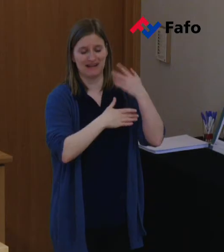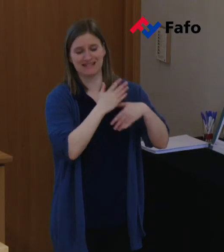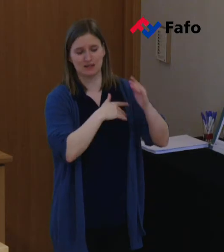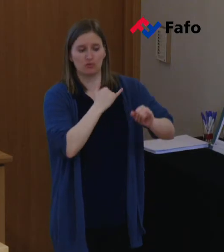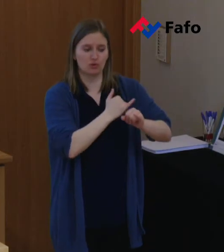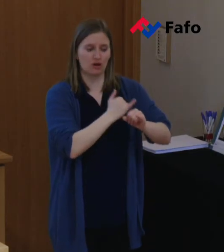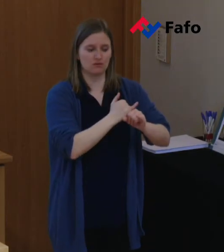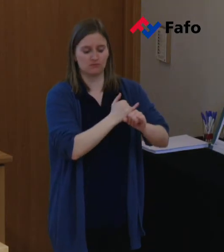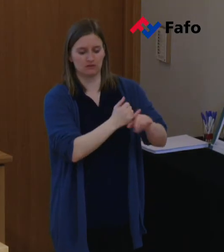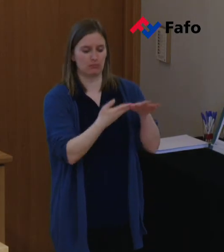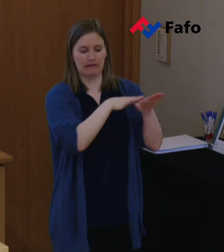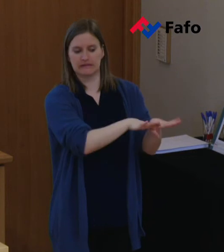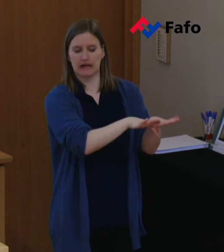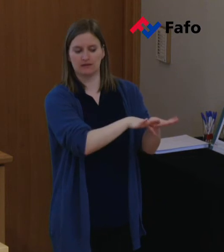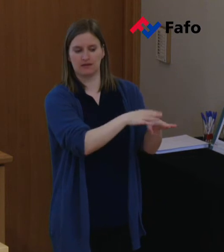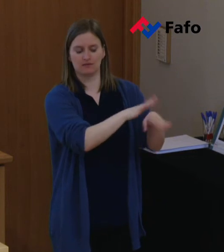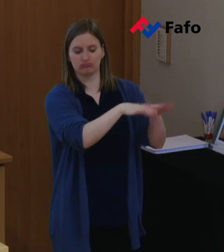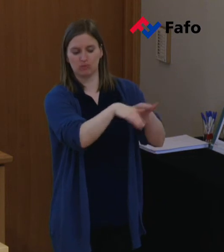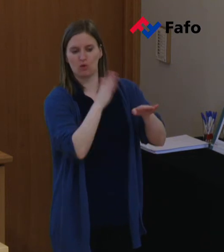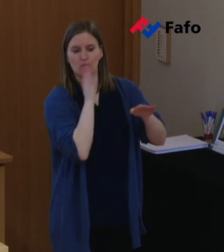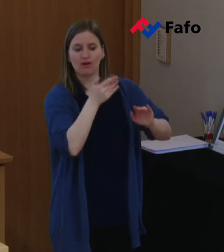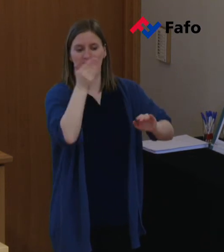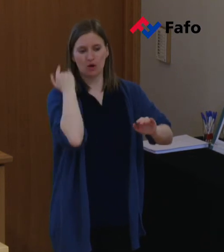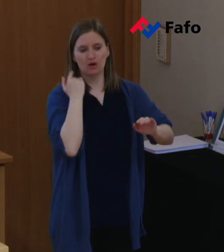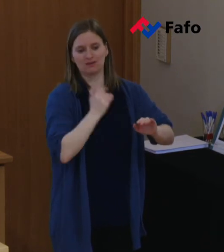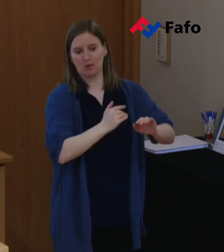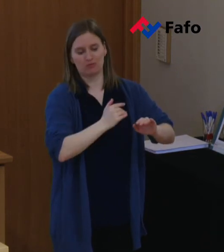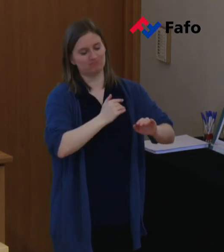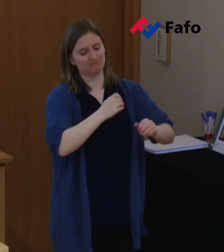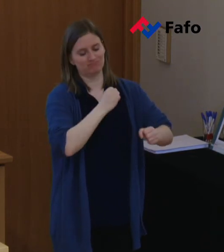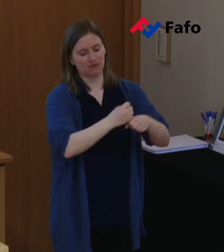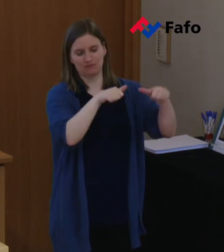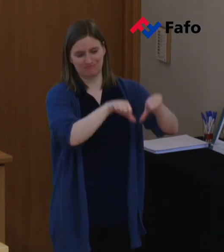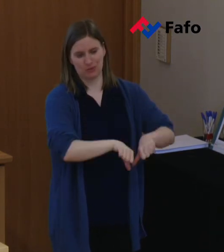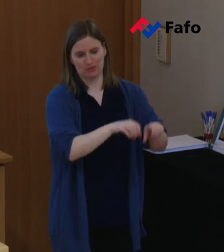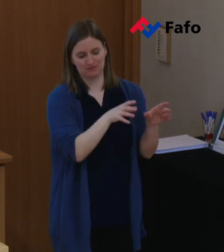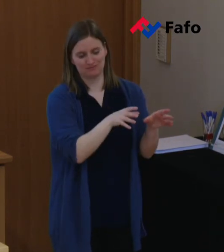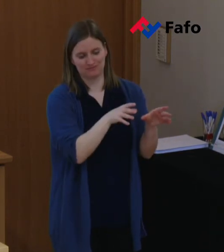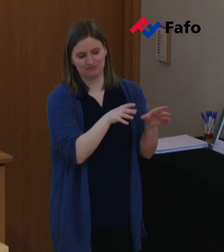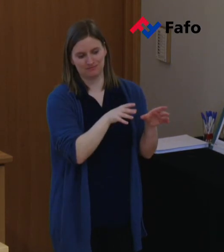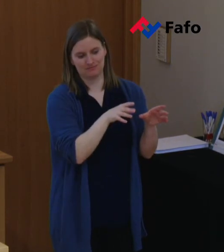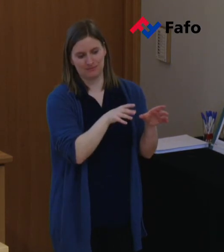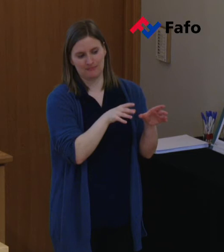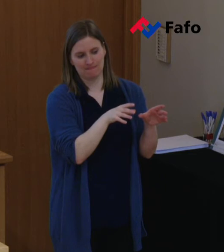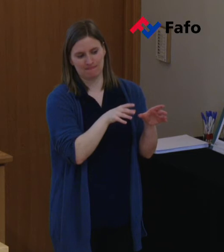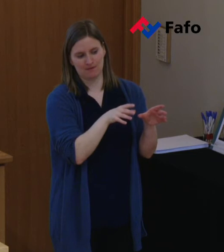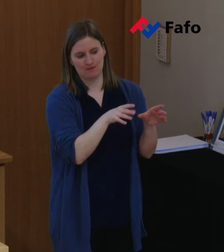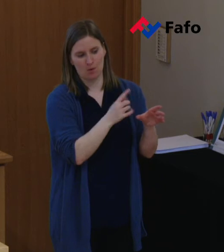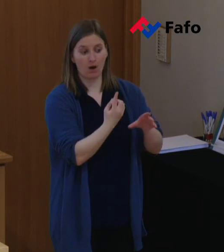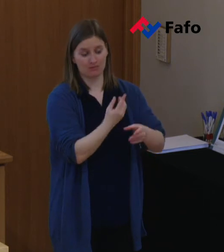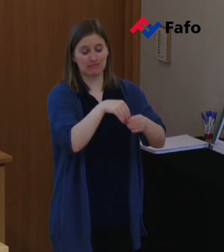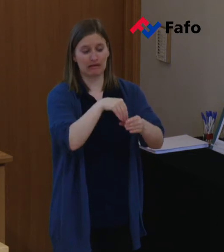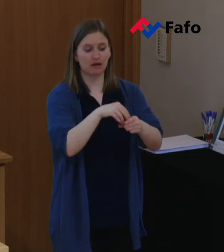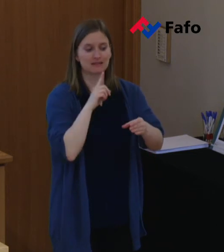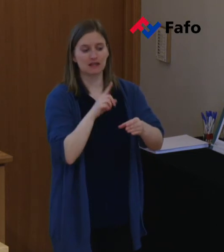blitt plassert I ulike boliger tidligere, og hvor det har gått veldig galt, og hvor en av deltakerne